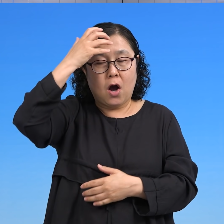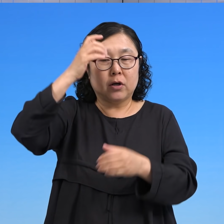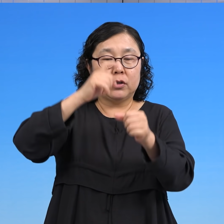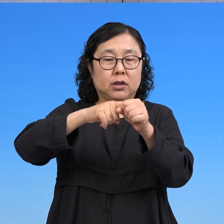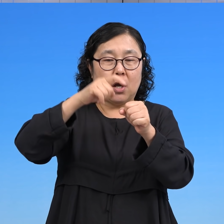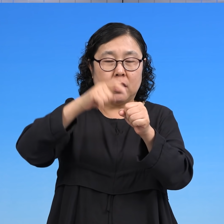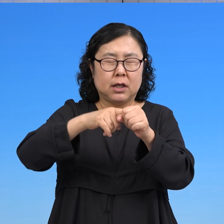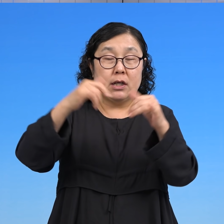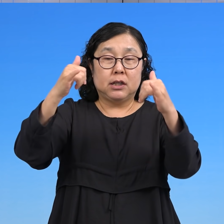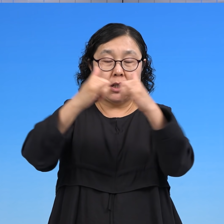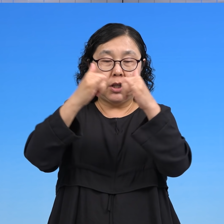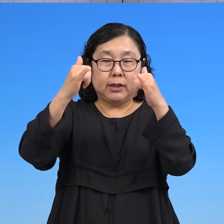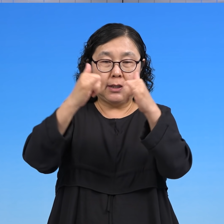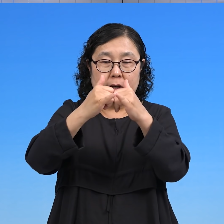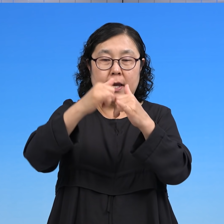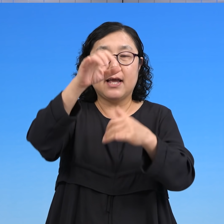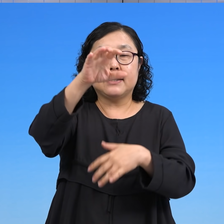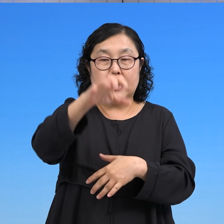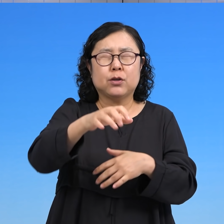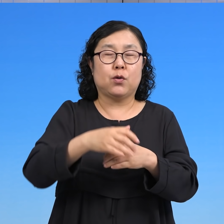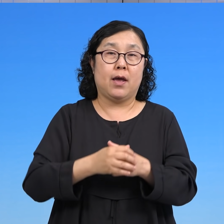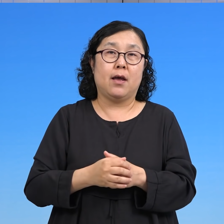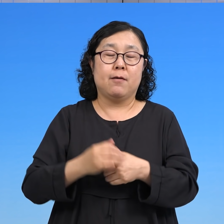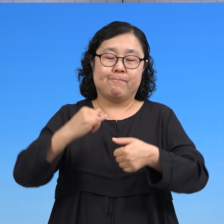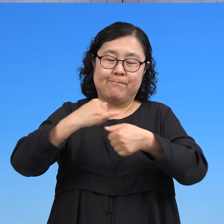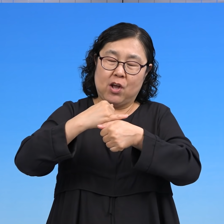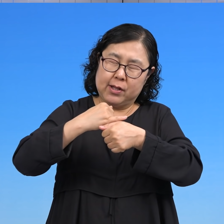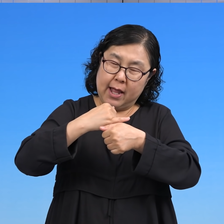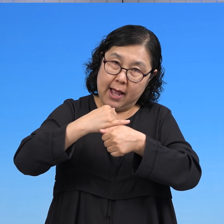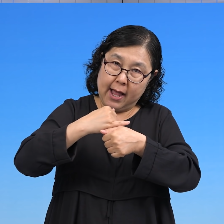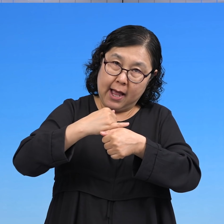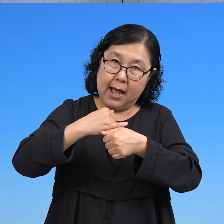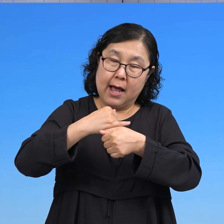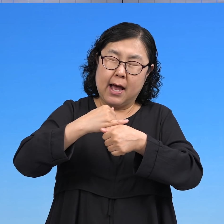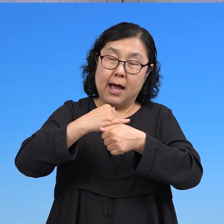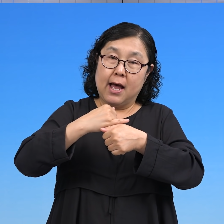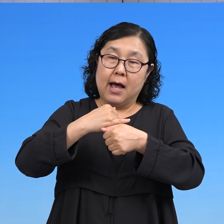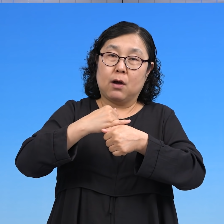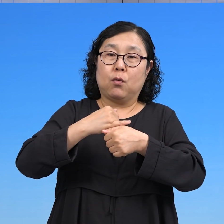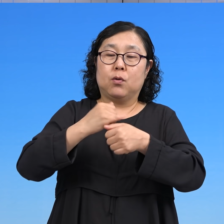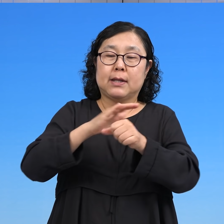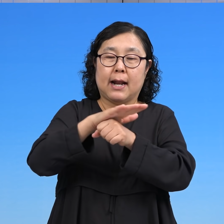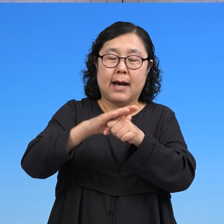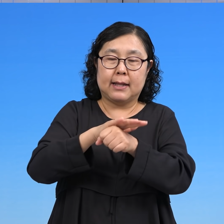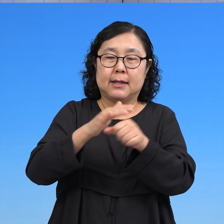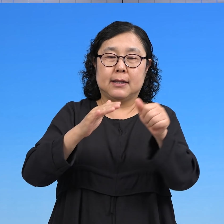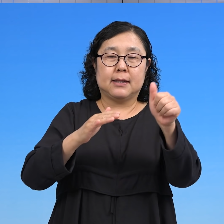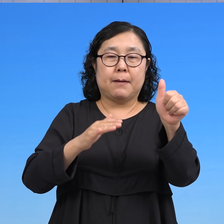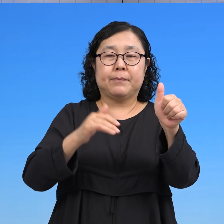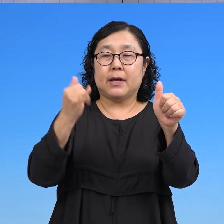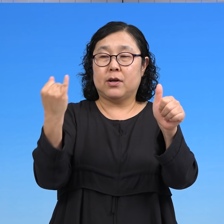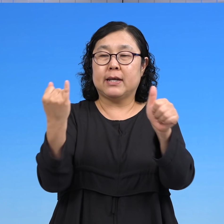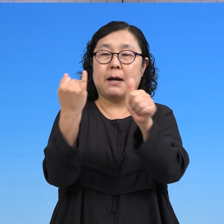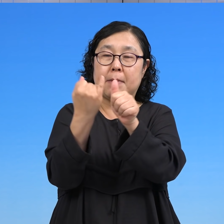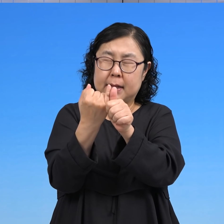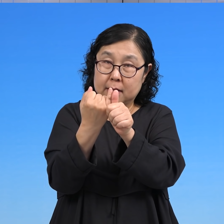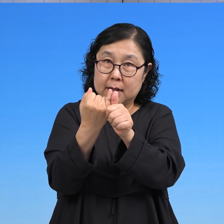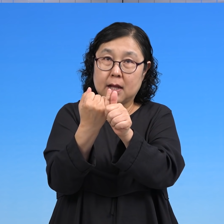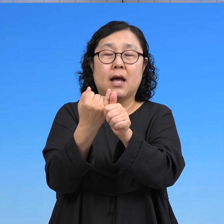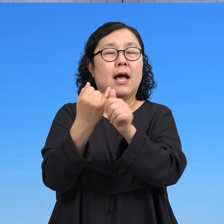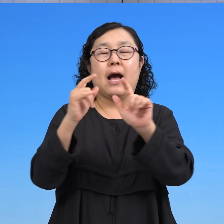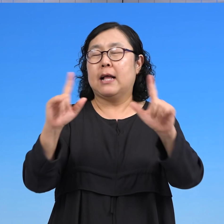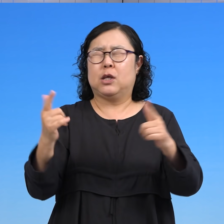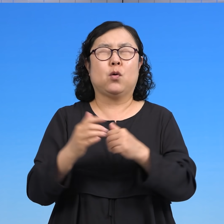전쟁의 장이다. 연애하고 사랑하는 남녀가 만나가지고 사회학적으로 이렇게 분석하는 게 아니고요, 예수 믿는